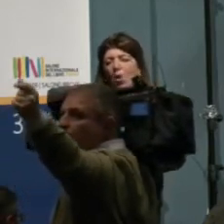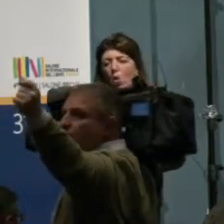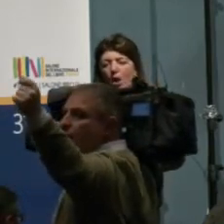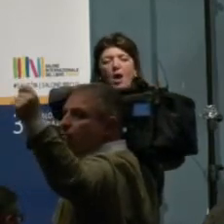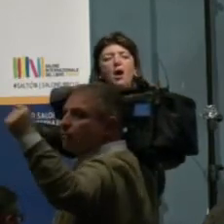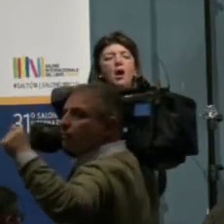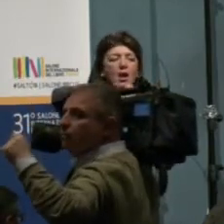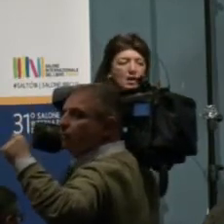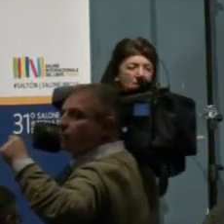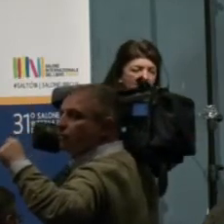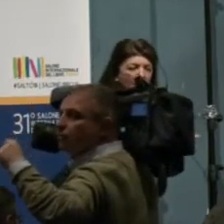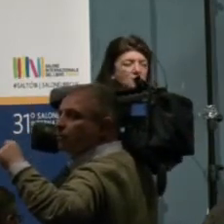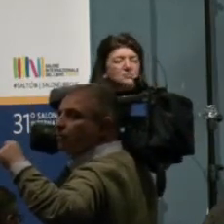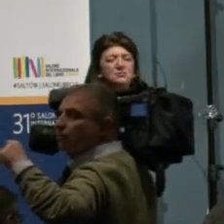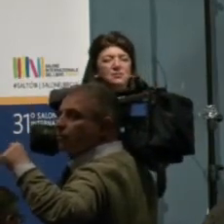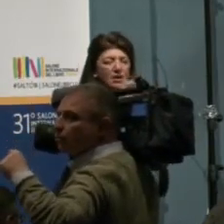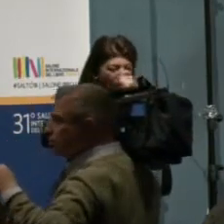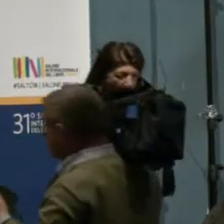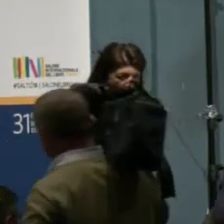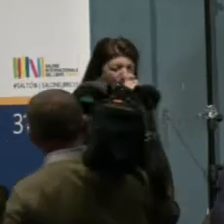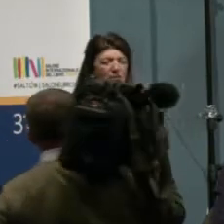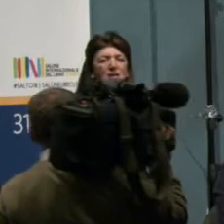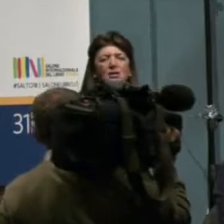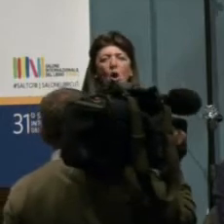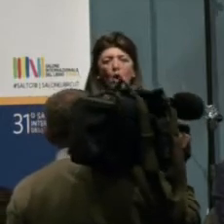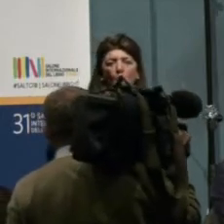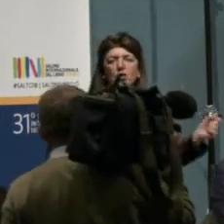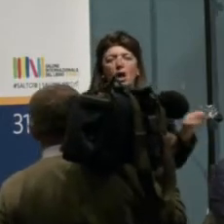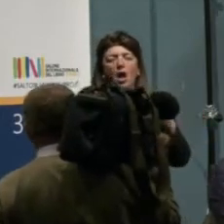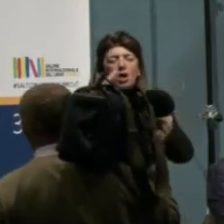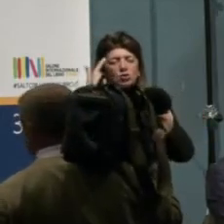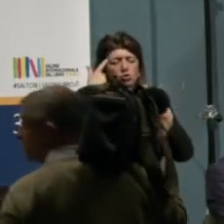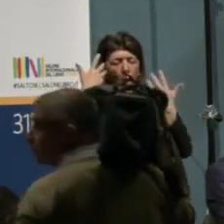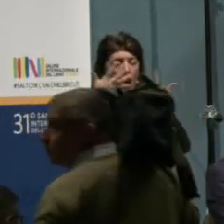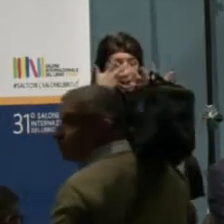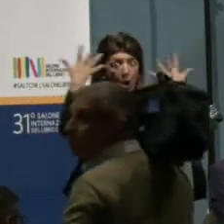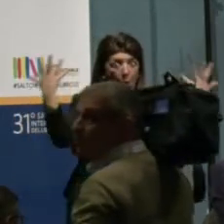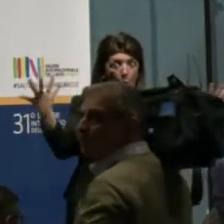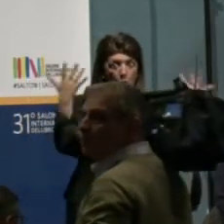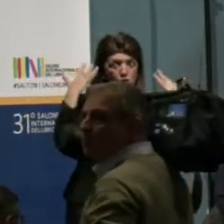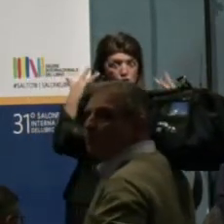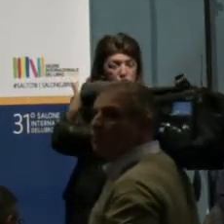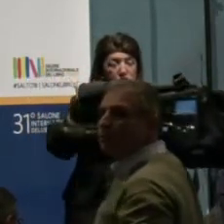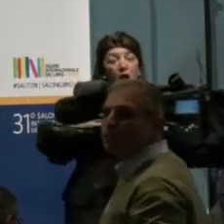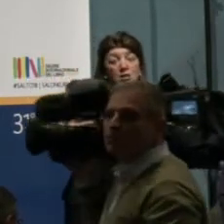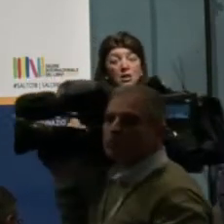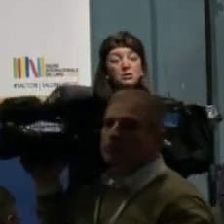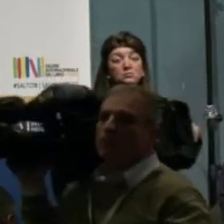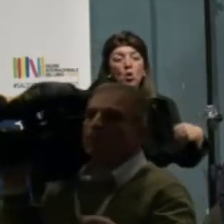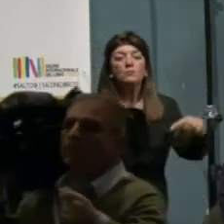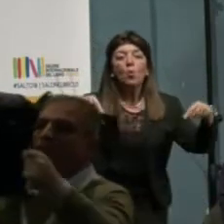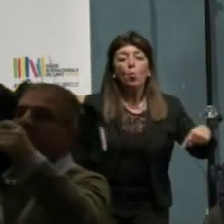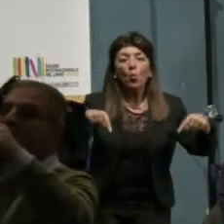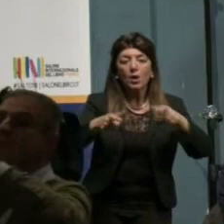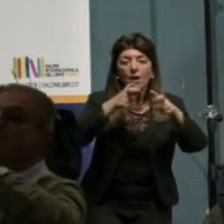e il coraggio e la lucidità con cui è qui anche la disponibilità a parlare di